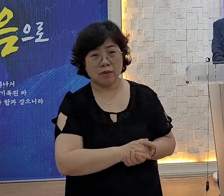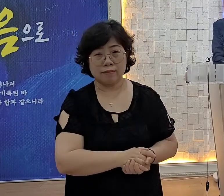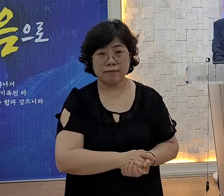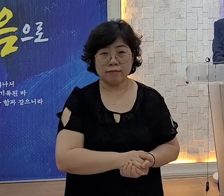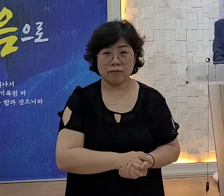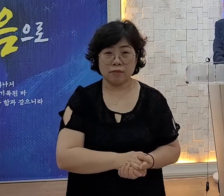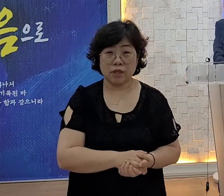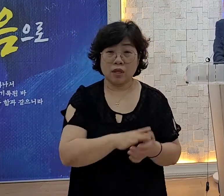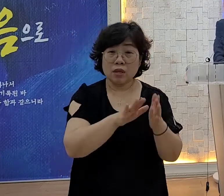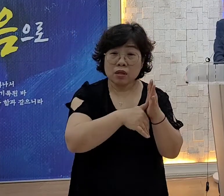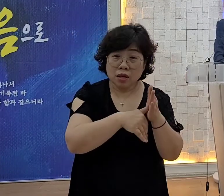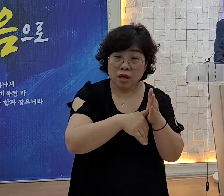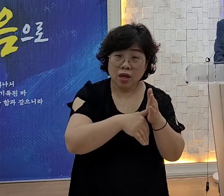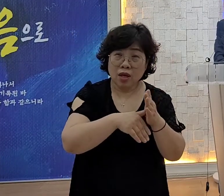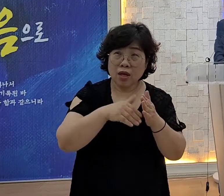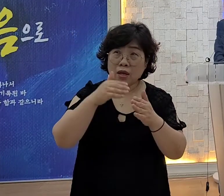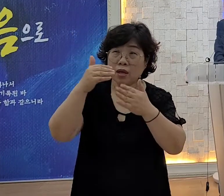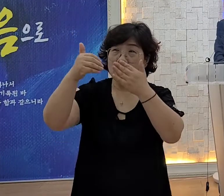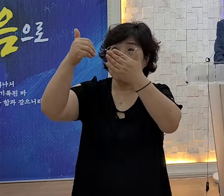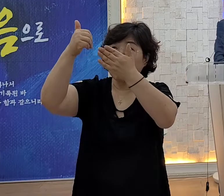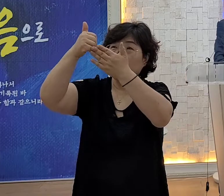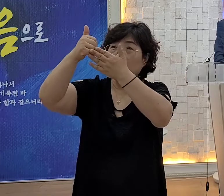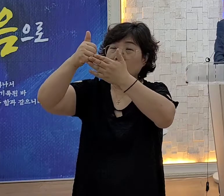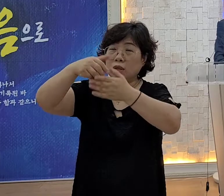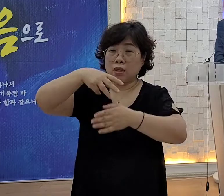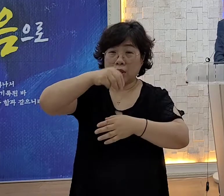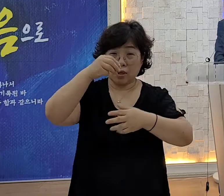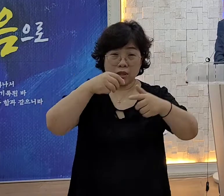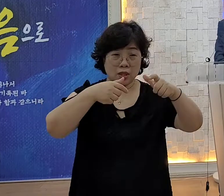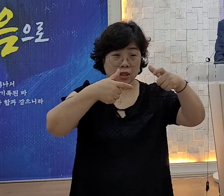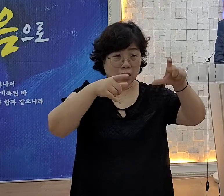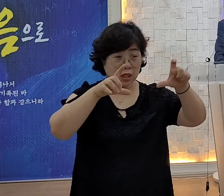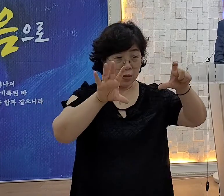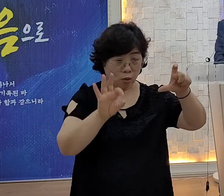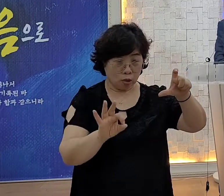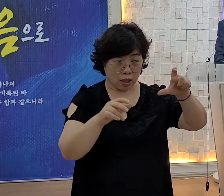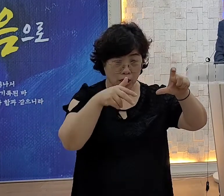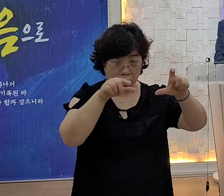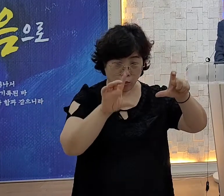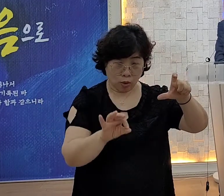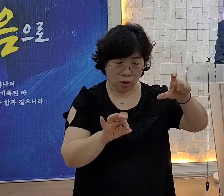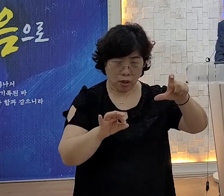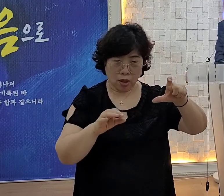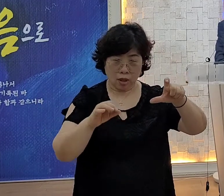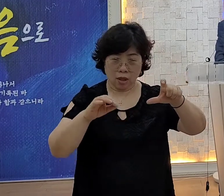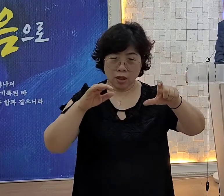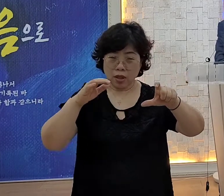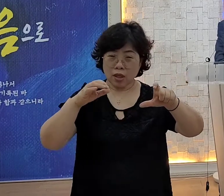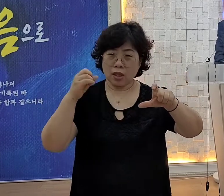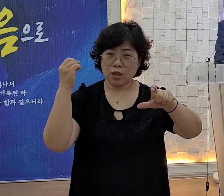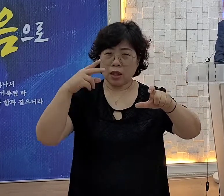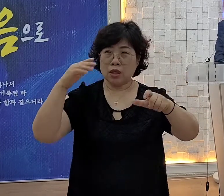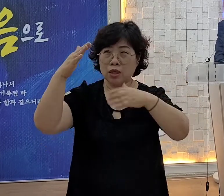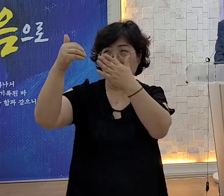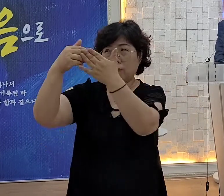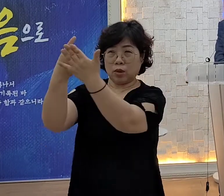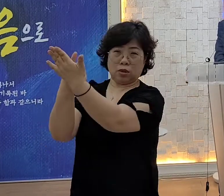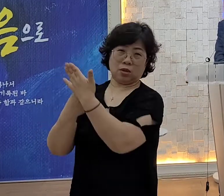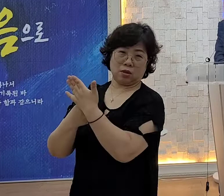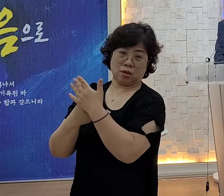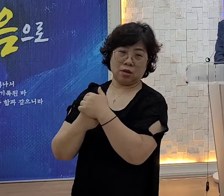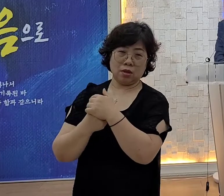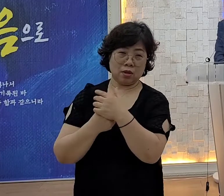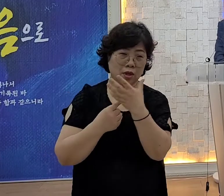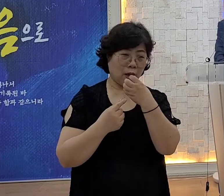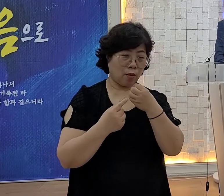근데 그때 하나님께서 15장에 아브라함에게 찾아오신 거예요. 자,